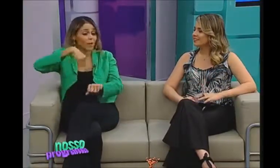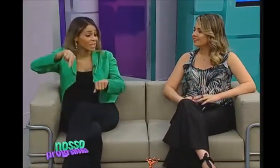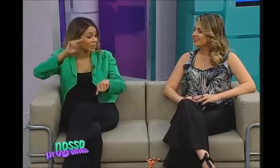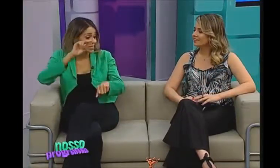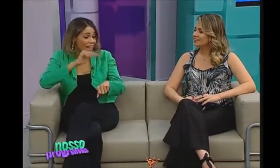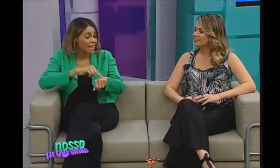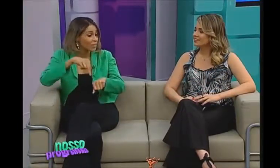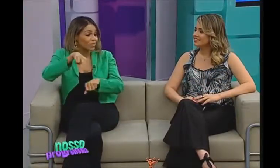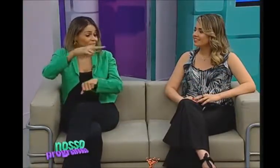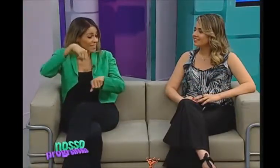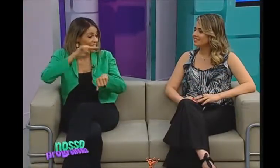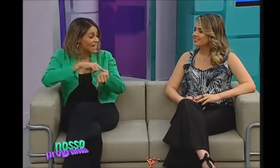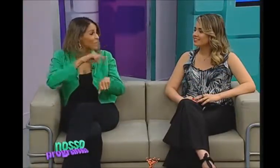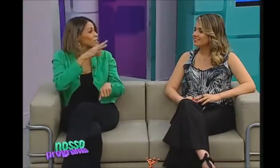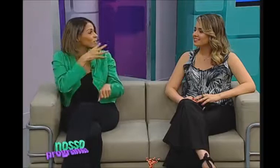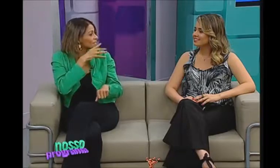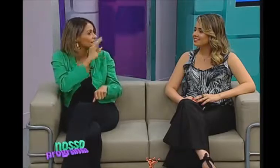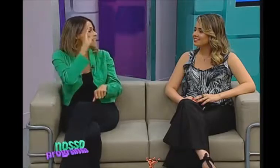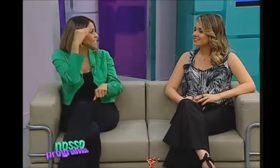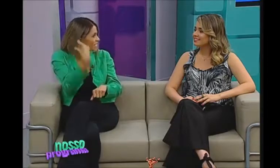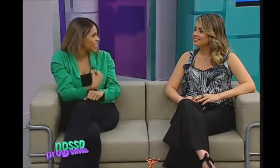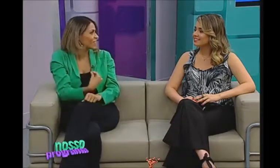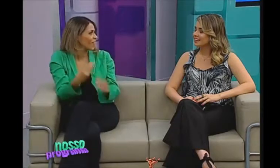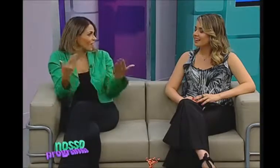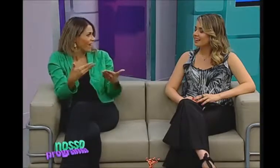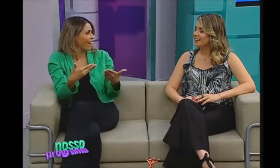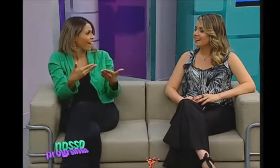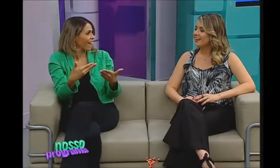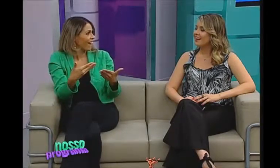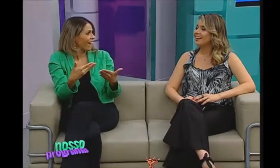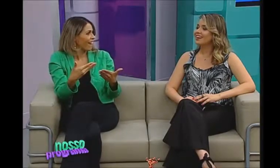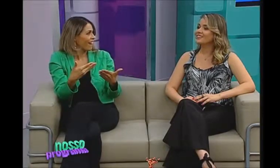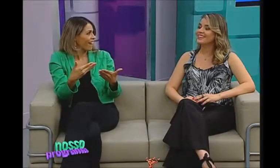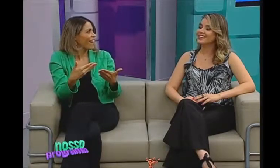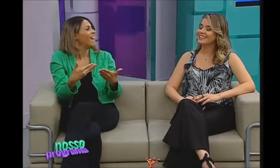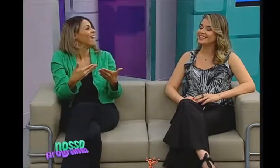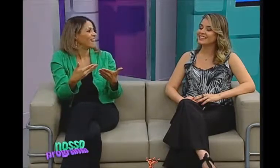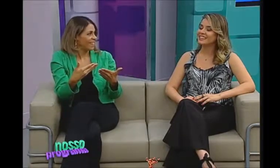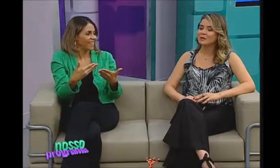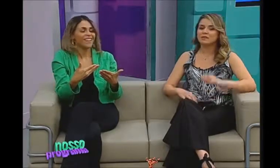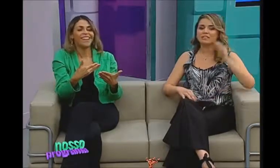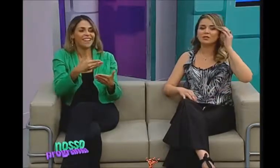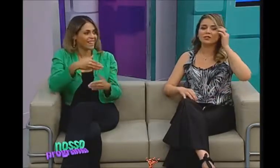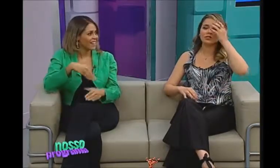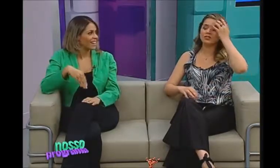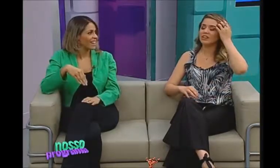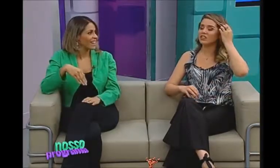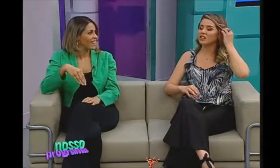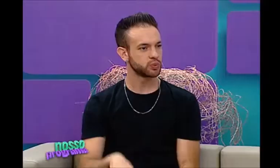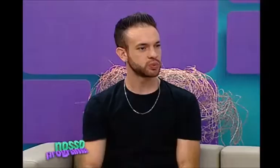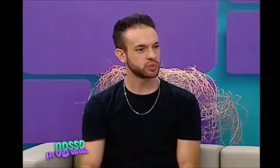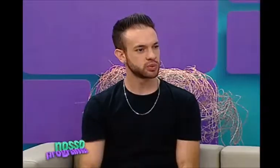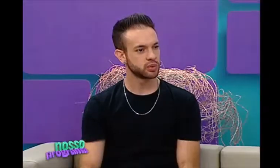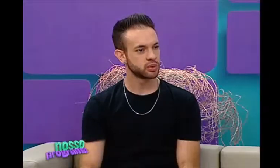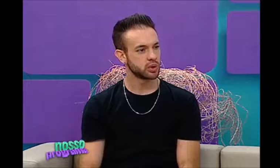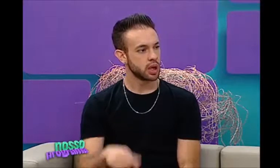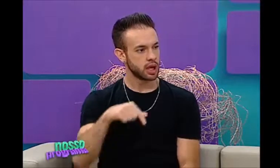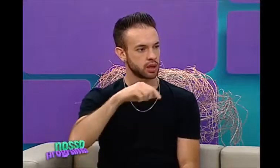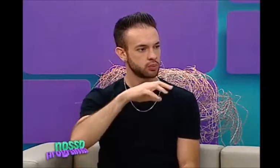Brasil inteiro, do universo inteiro, vai te conhecer desse jeito agora. Ai, bacana. Mas e quando eu não tiver de cachinho? Se